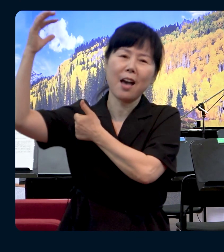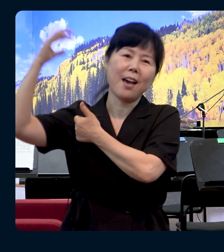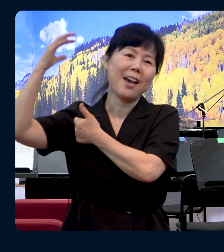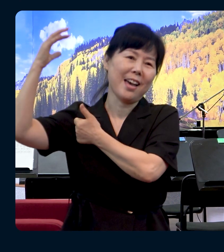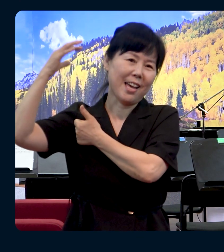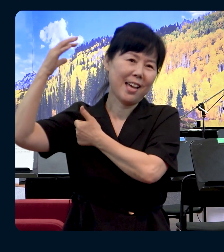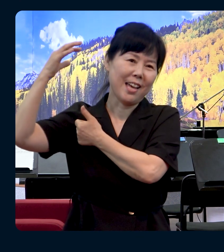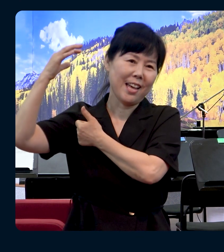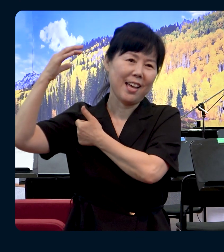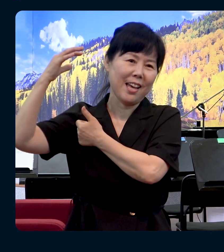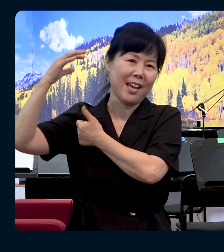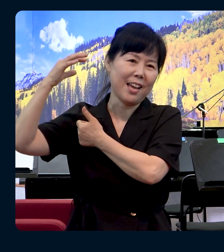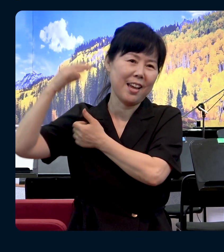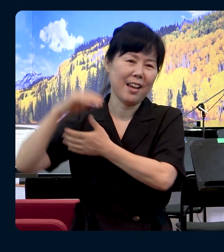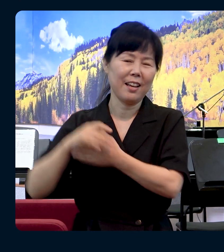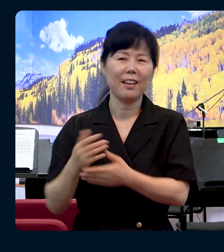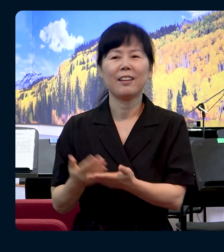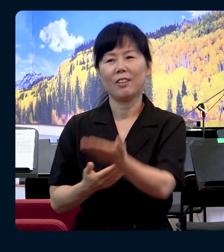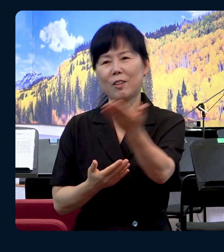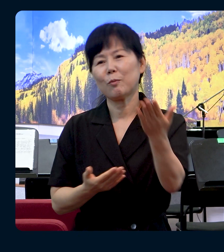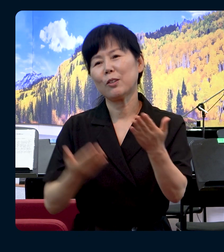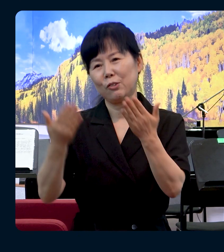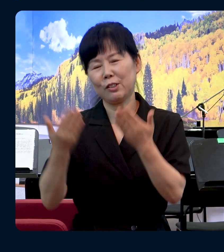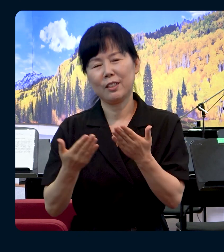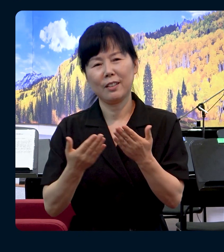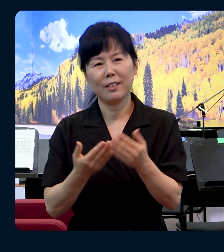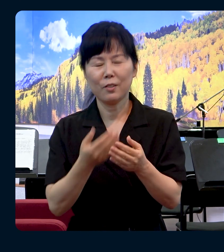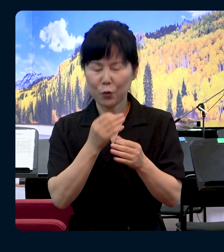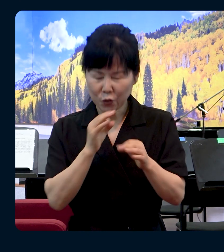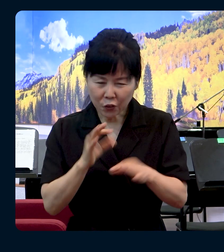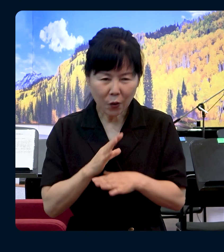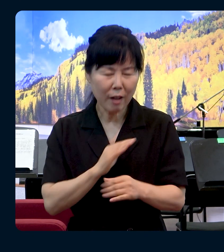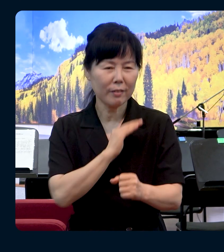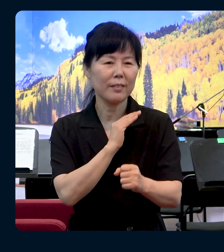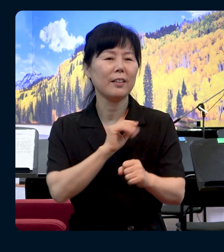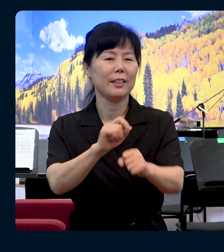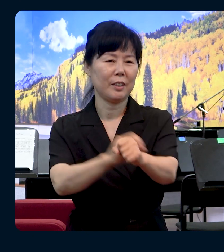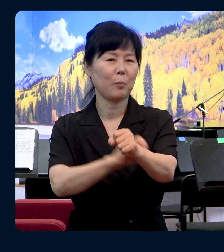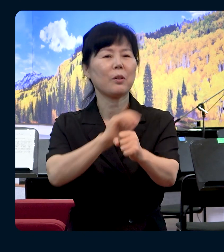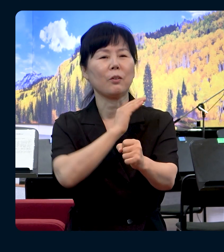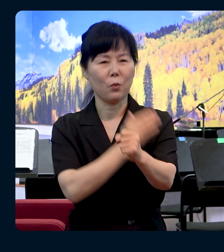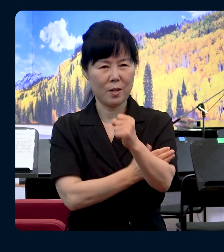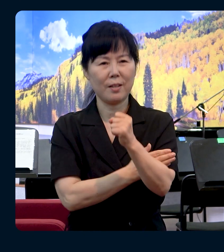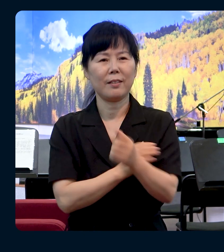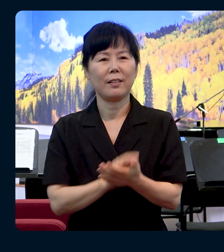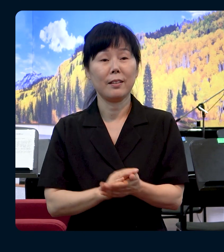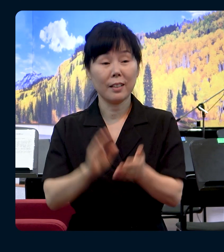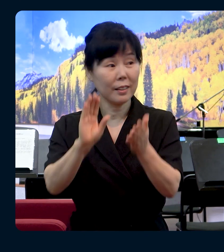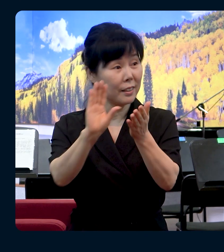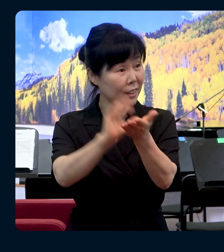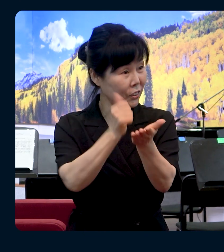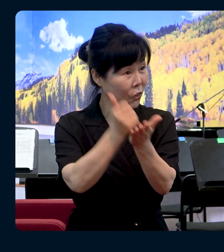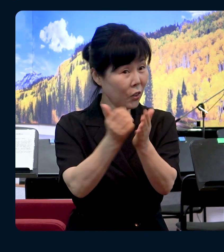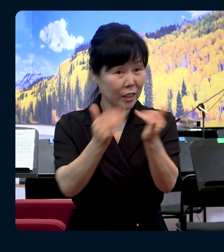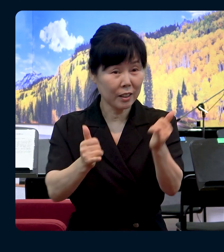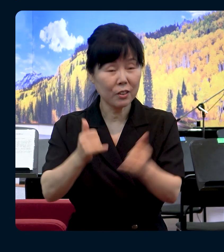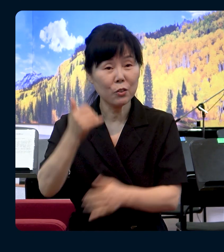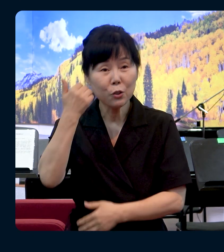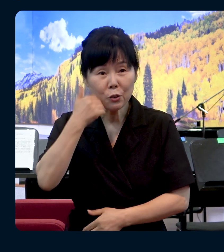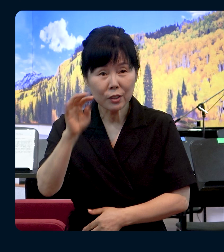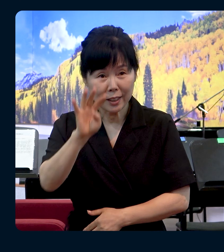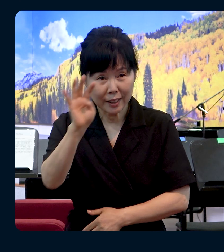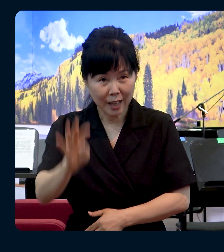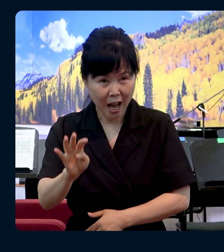이거는 우리에게 주어진 놀라운 특권입니다. 여러분, 그리스도인은 누구인가? 두 번째 특징은